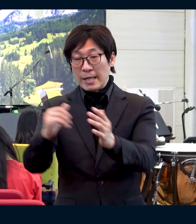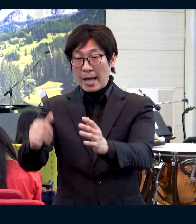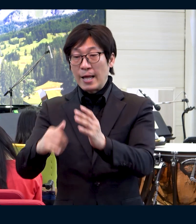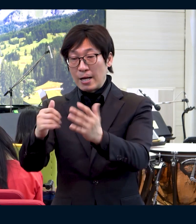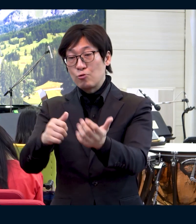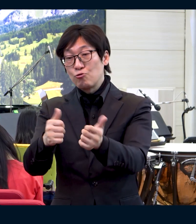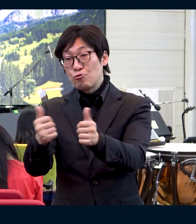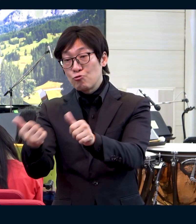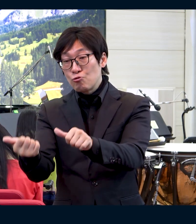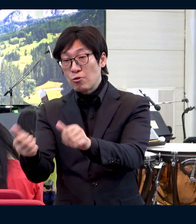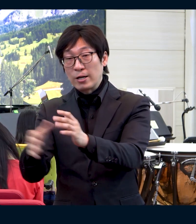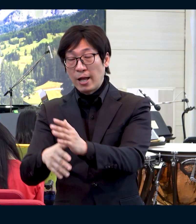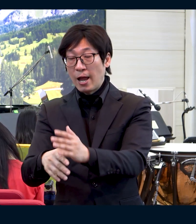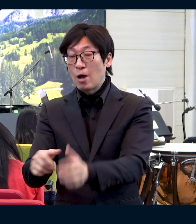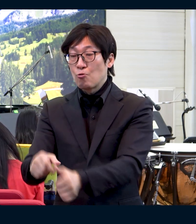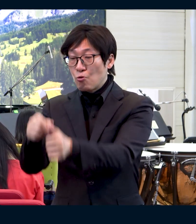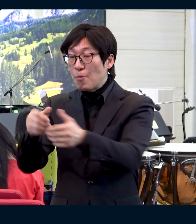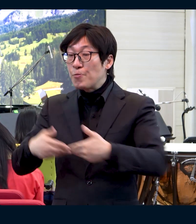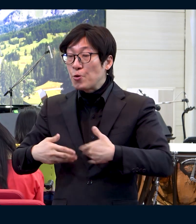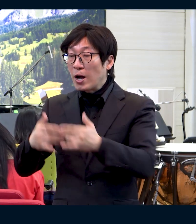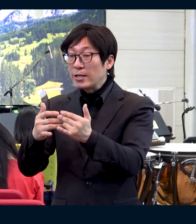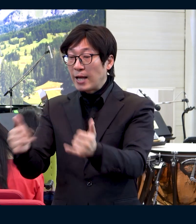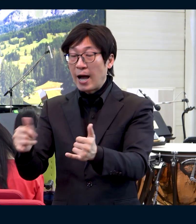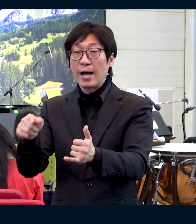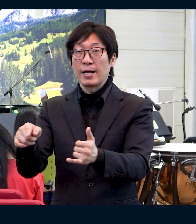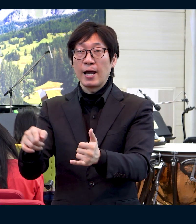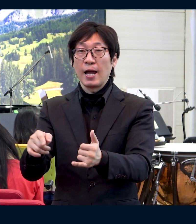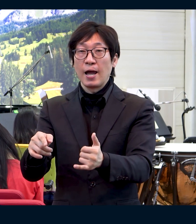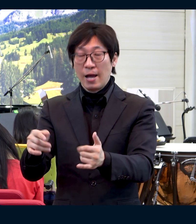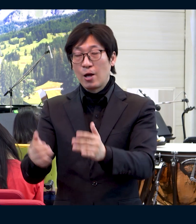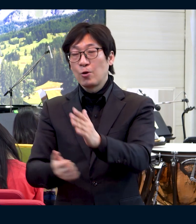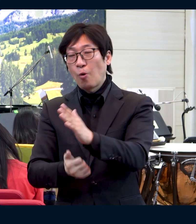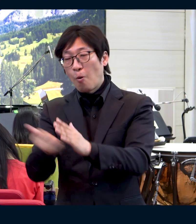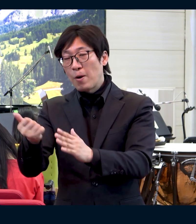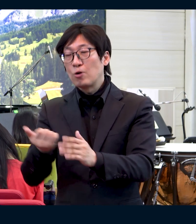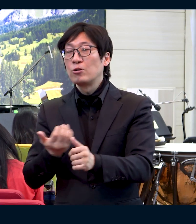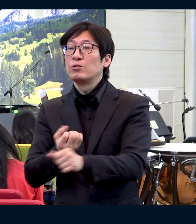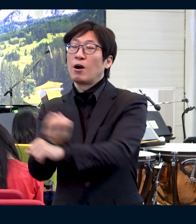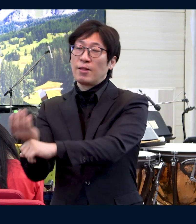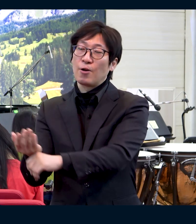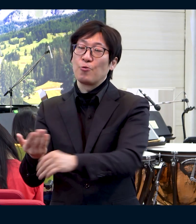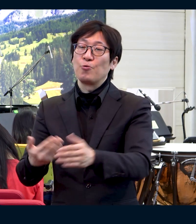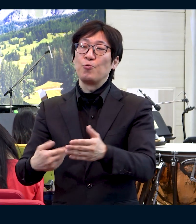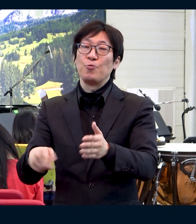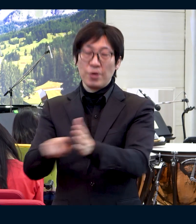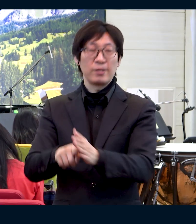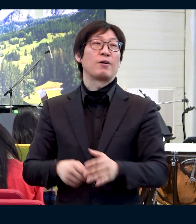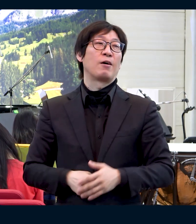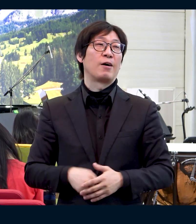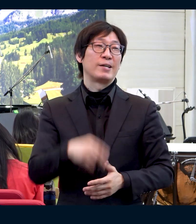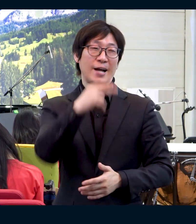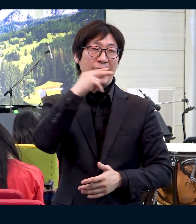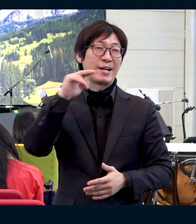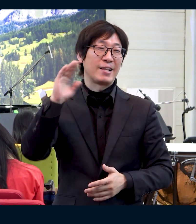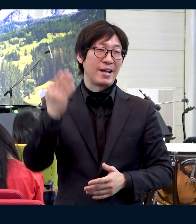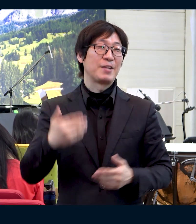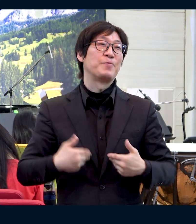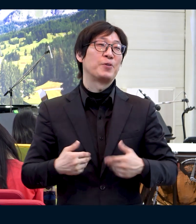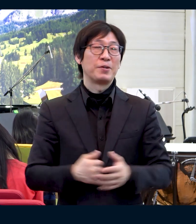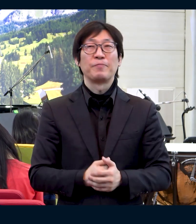속에서 구원을 필요로 하는 사람들에게 소망을 전해주는 자들이기 때문에 그렇습니다. 그러므로